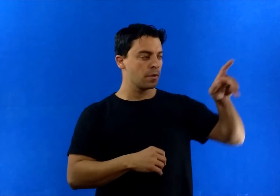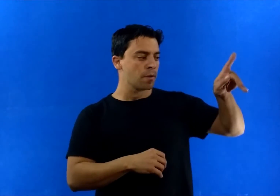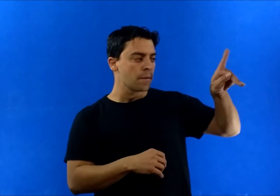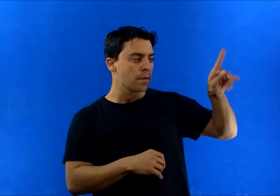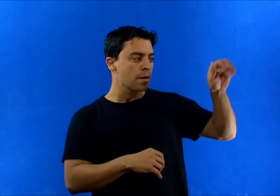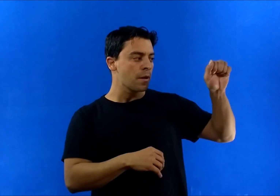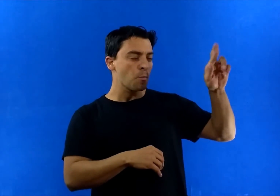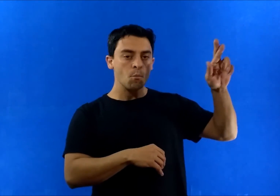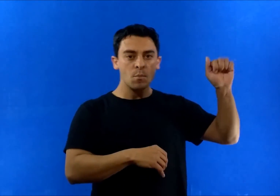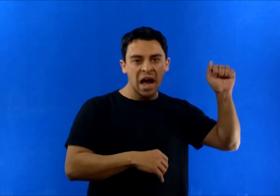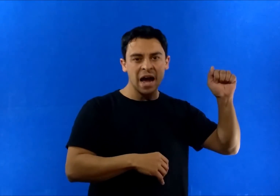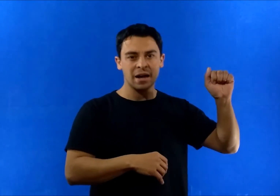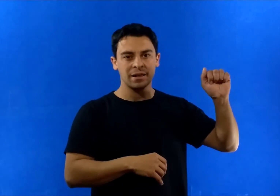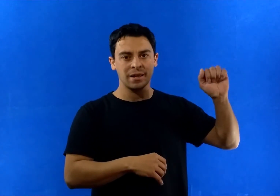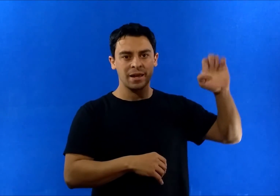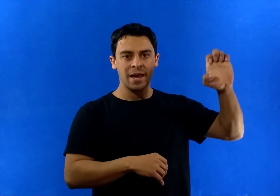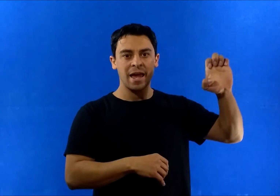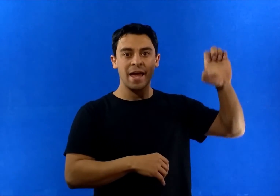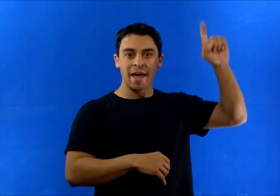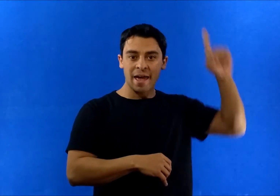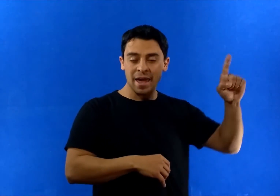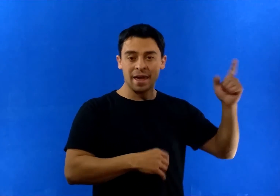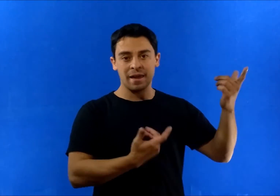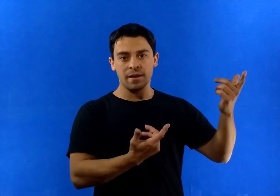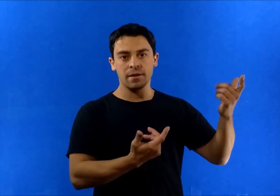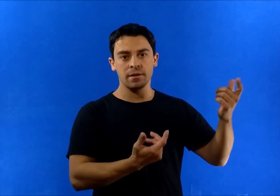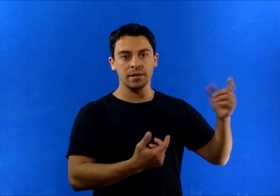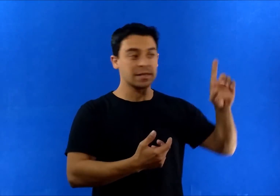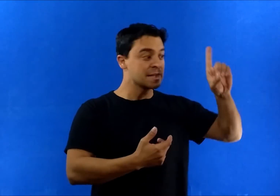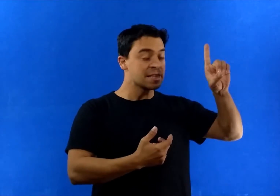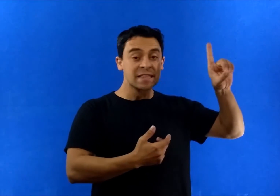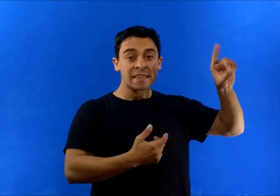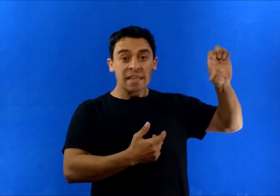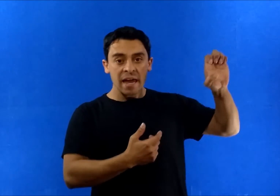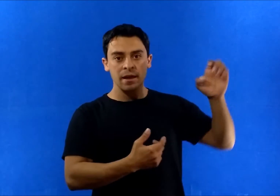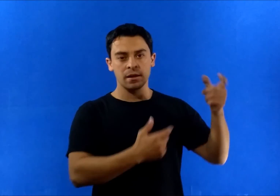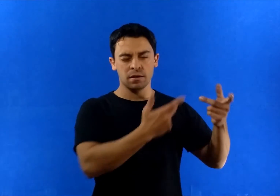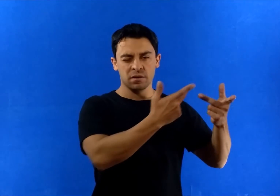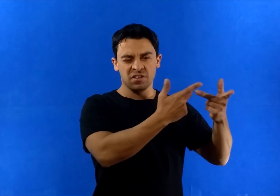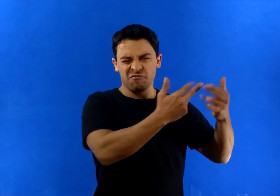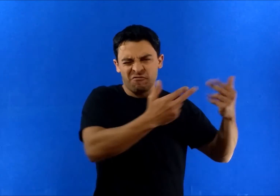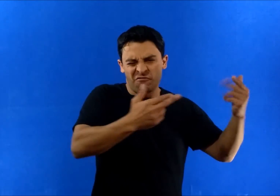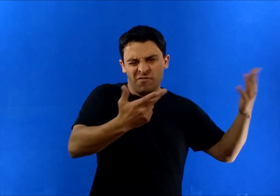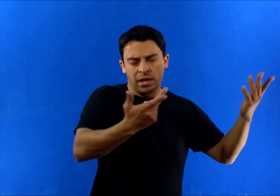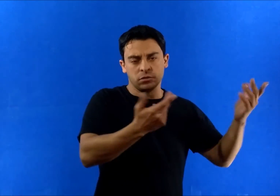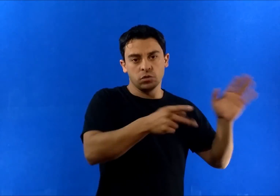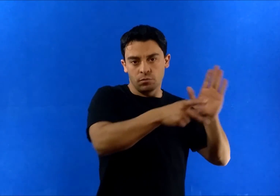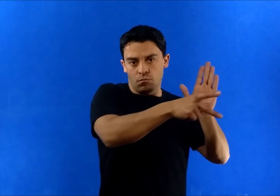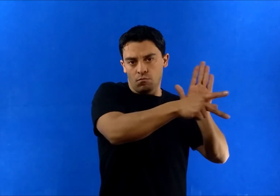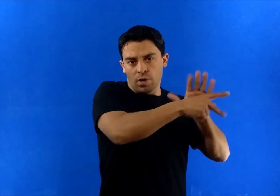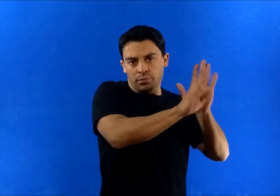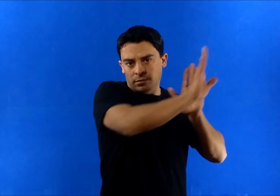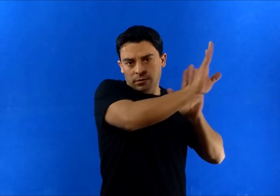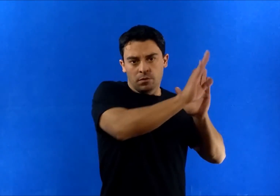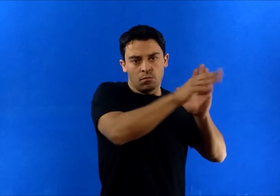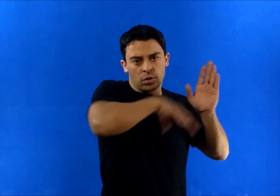o para, o e, o de, várias palavras próprias